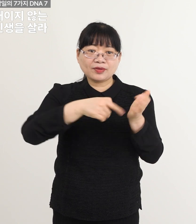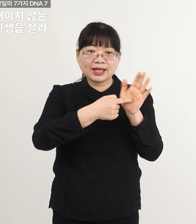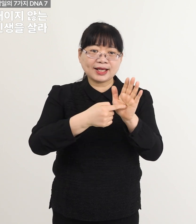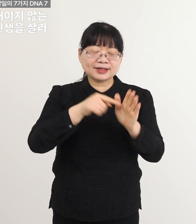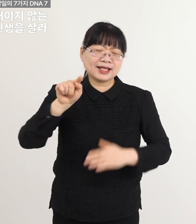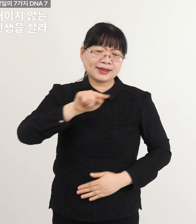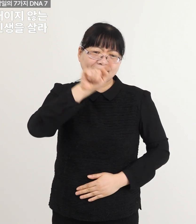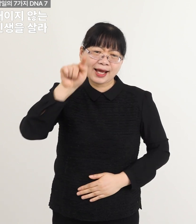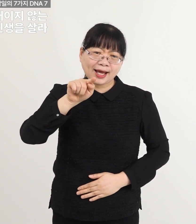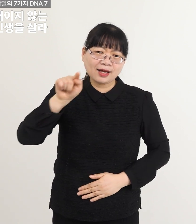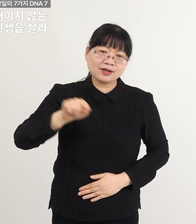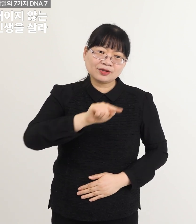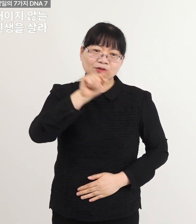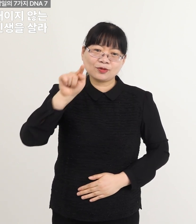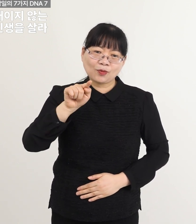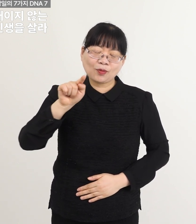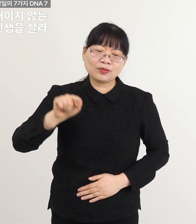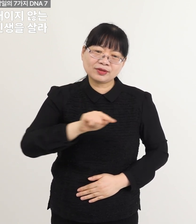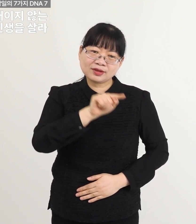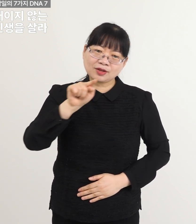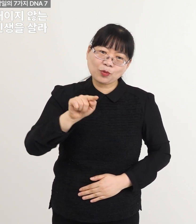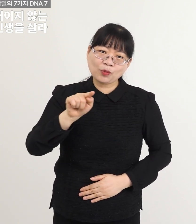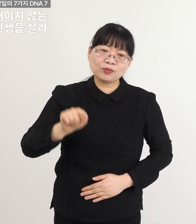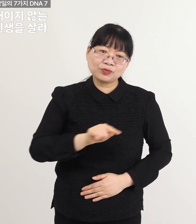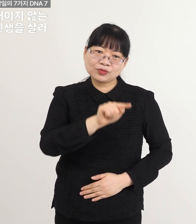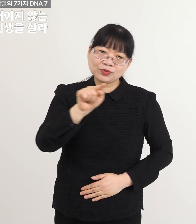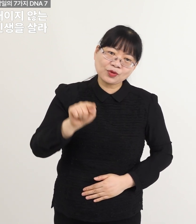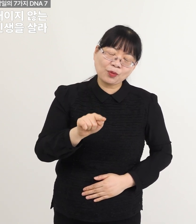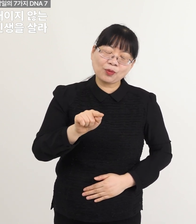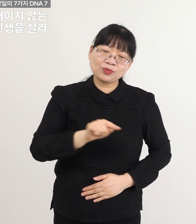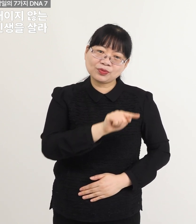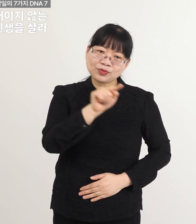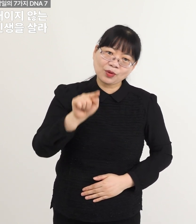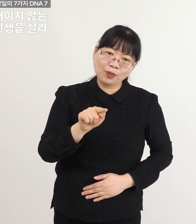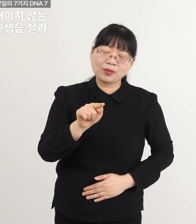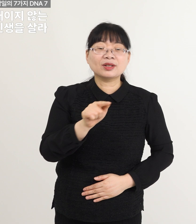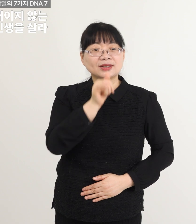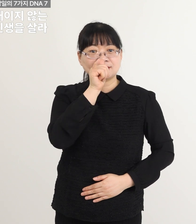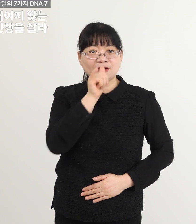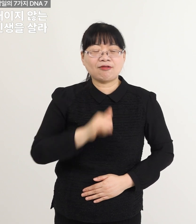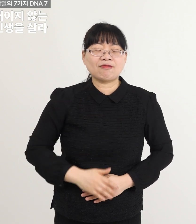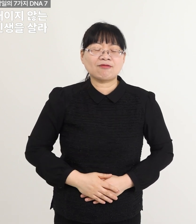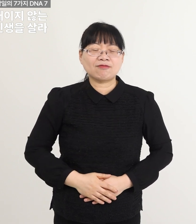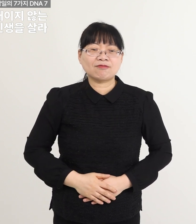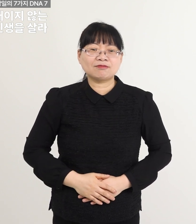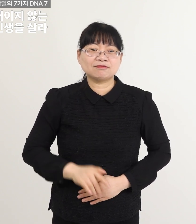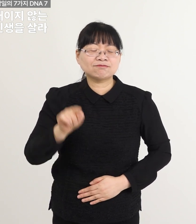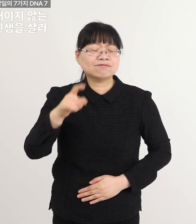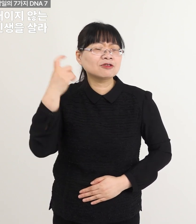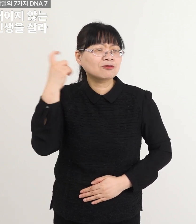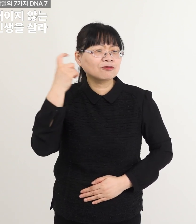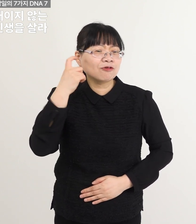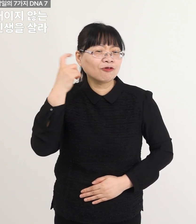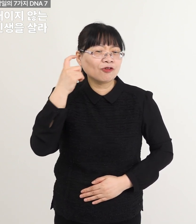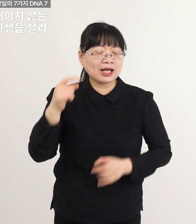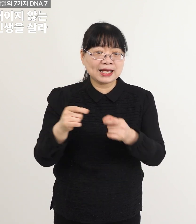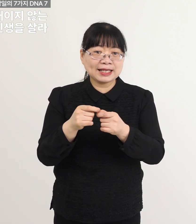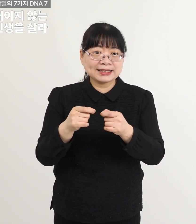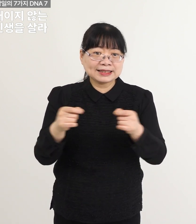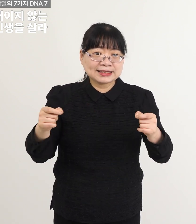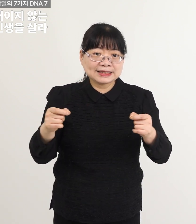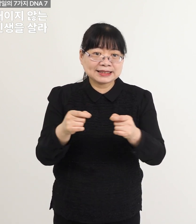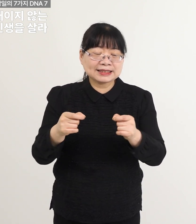다이얼 떠르륵 착 떠르륵 착 그래서 그 소리의 길이에